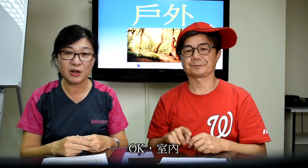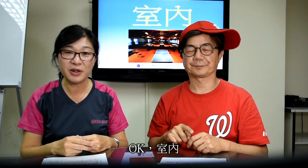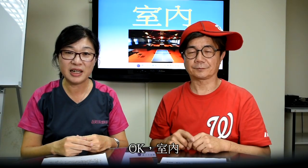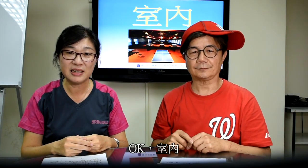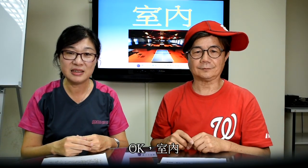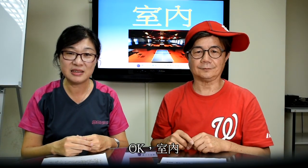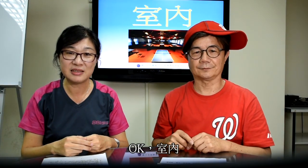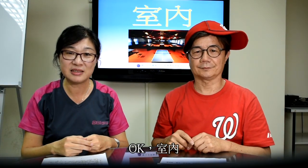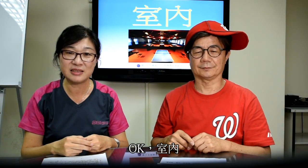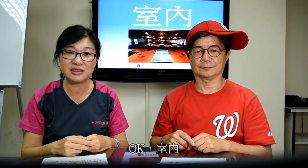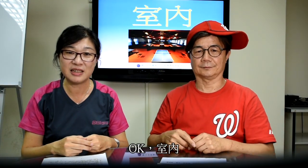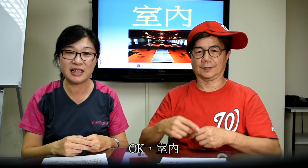，OK， 室内，